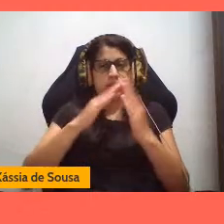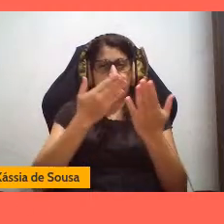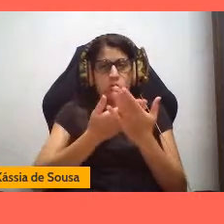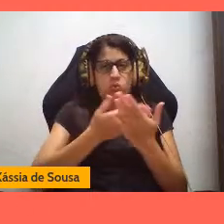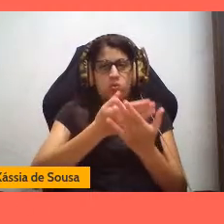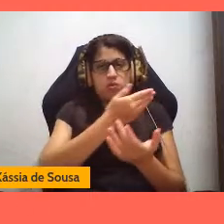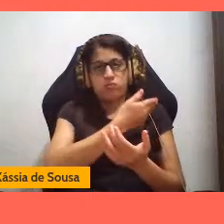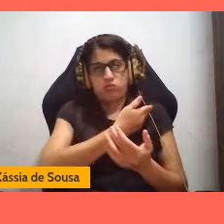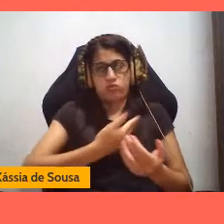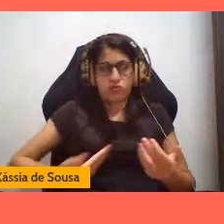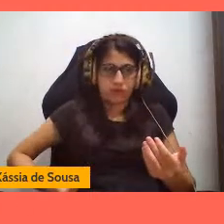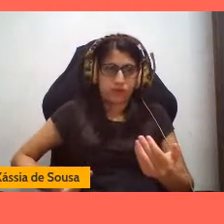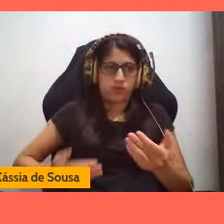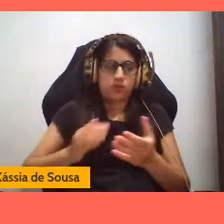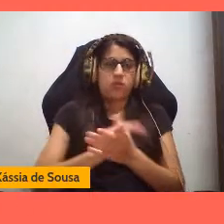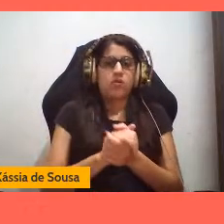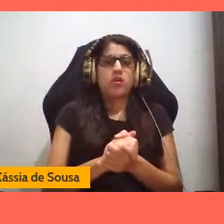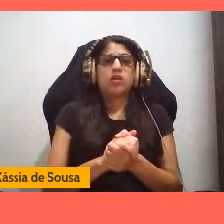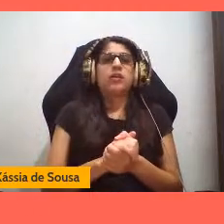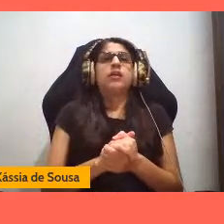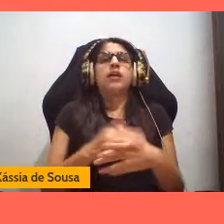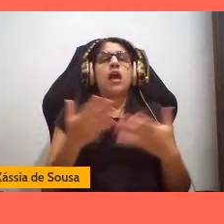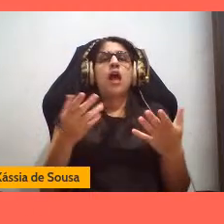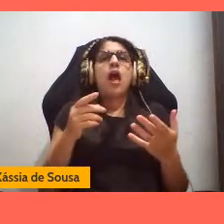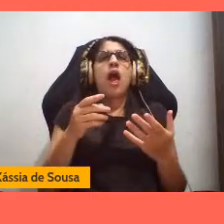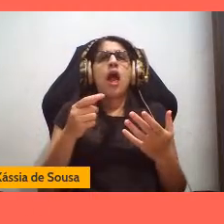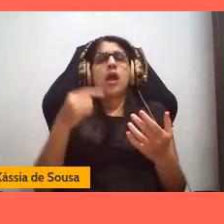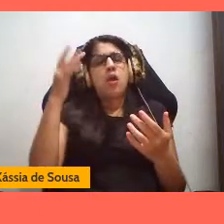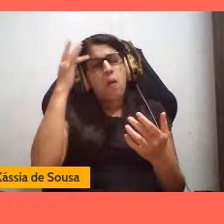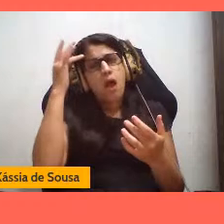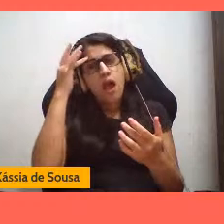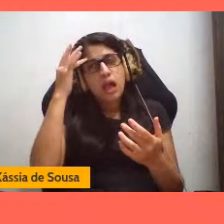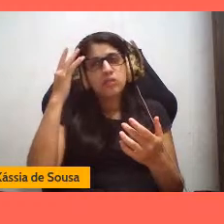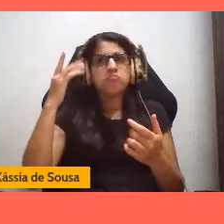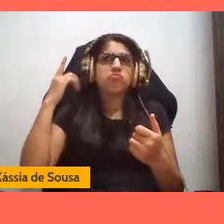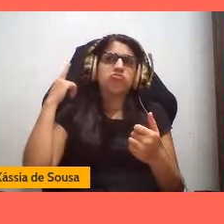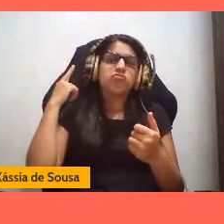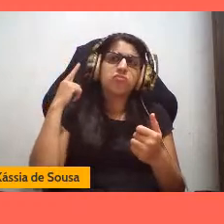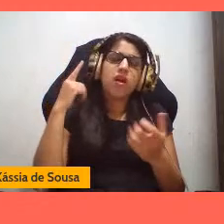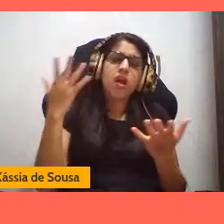seria um grande ganho nosso de tê-los conosco.